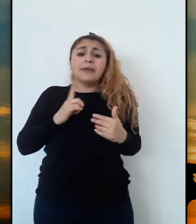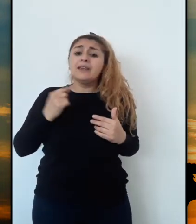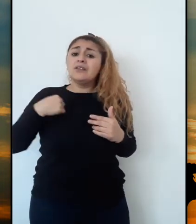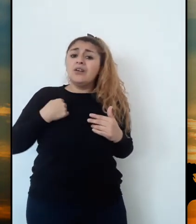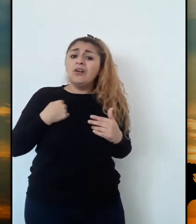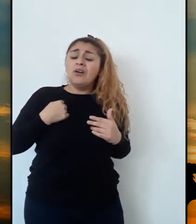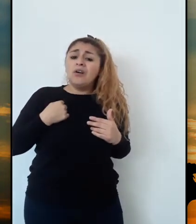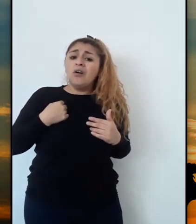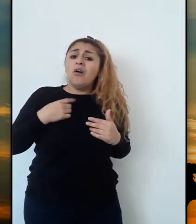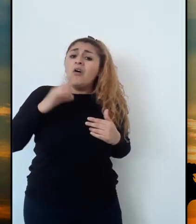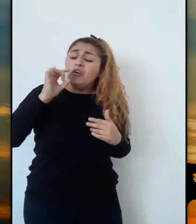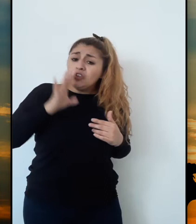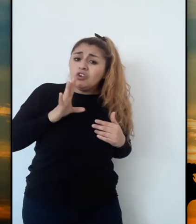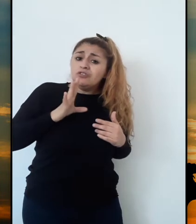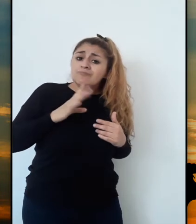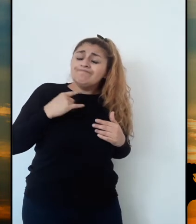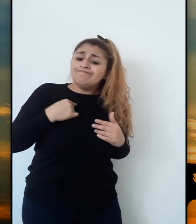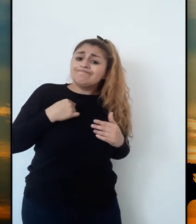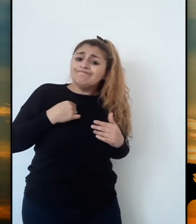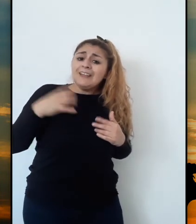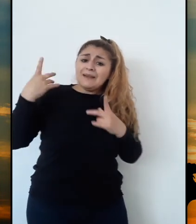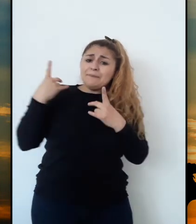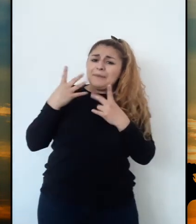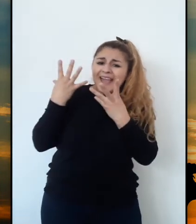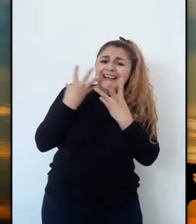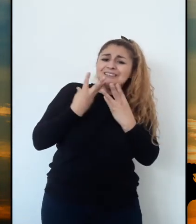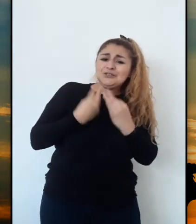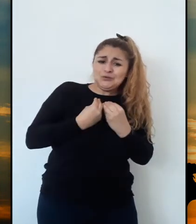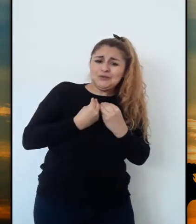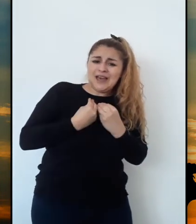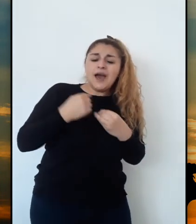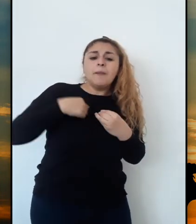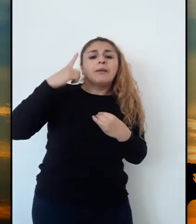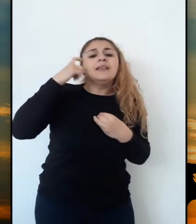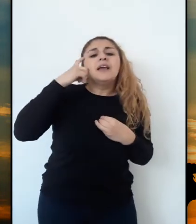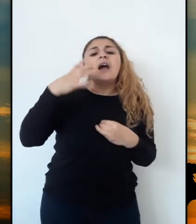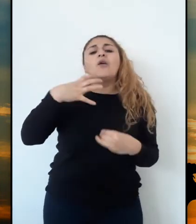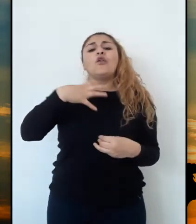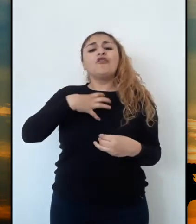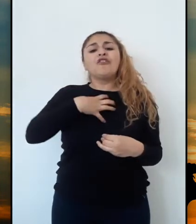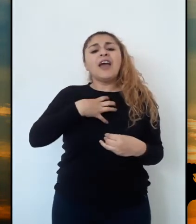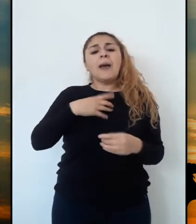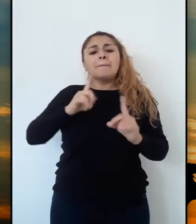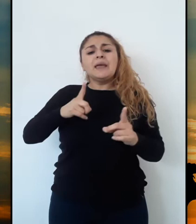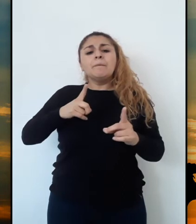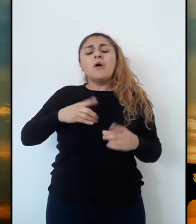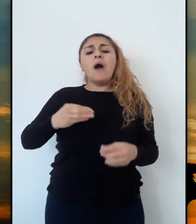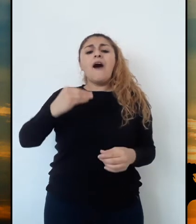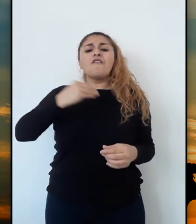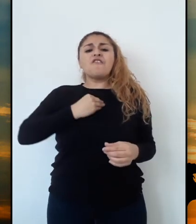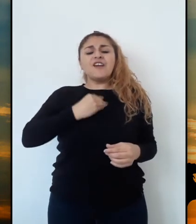Dieu. Todas las cosas concurren para el bien de aquellos que aman a Dios.